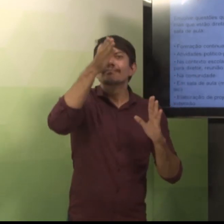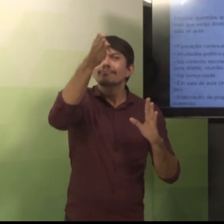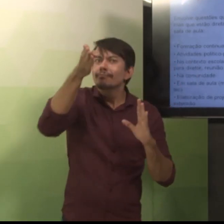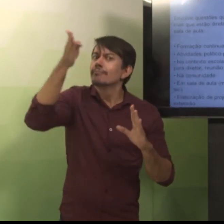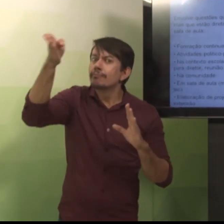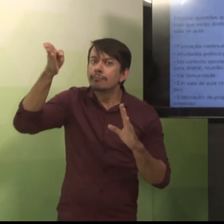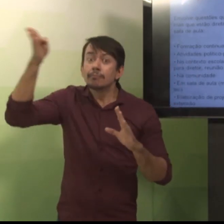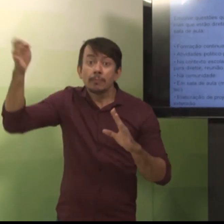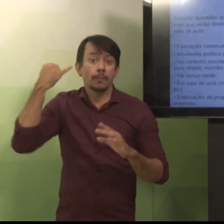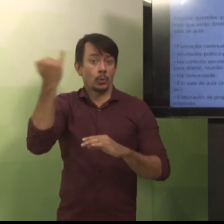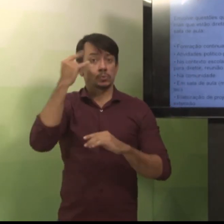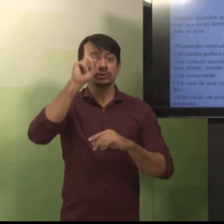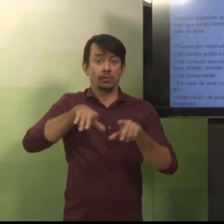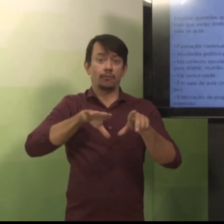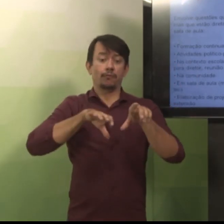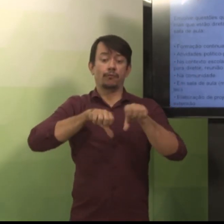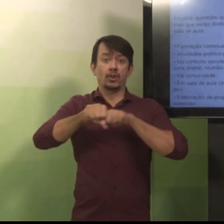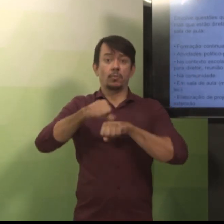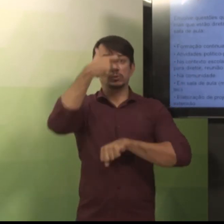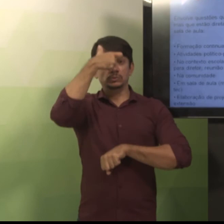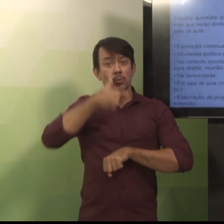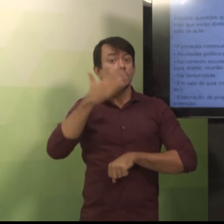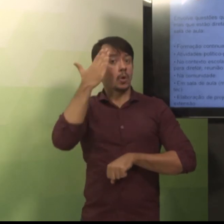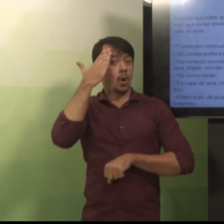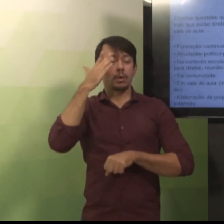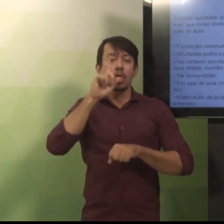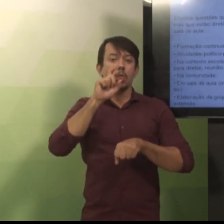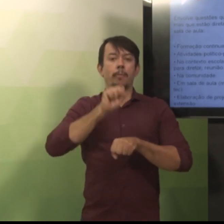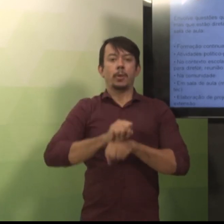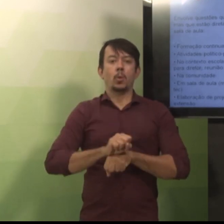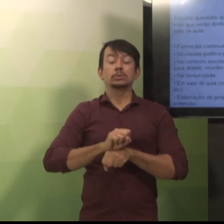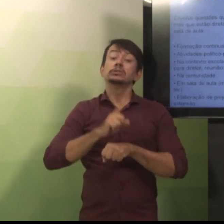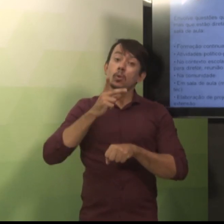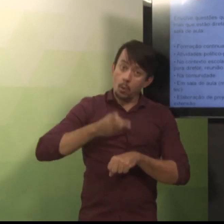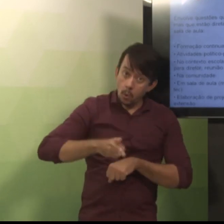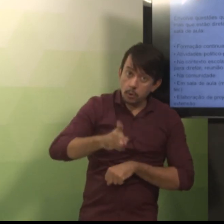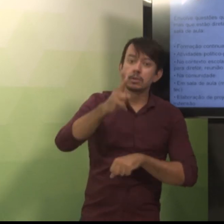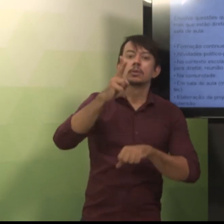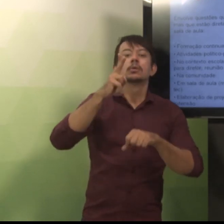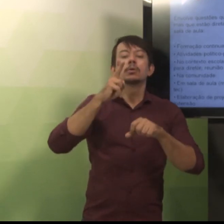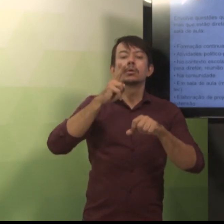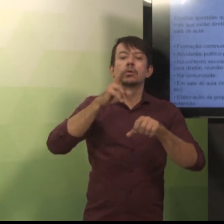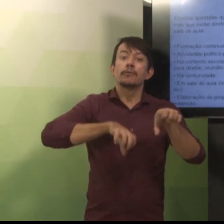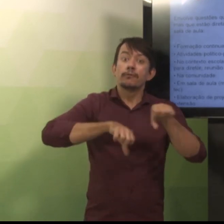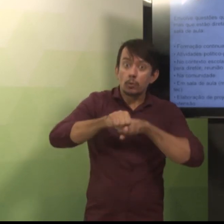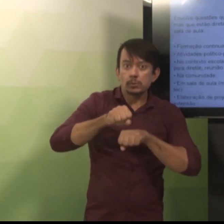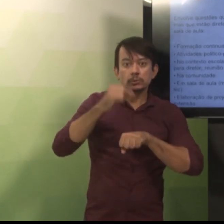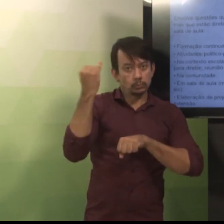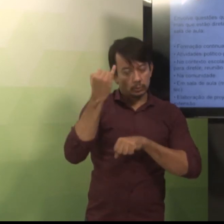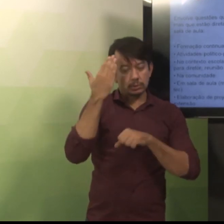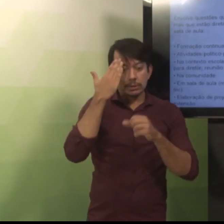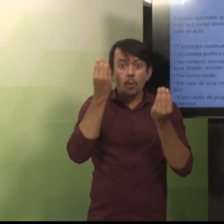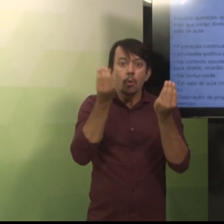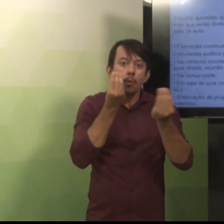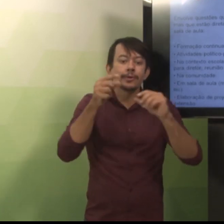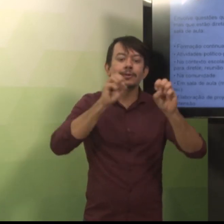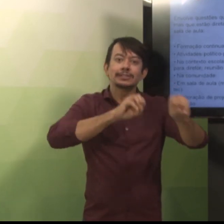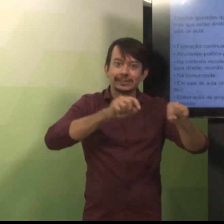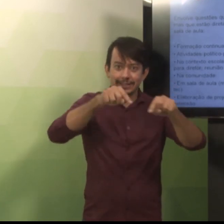relacionados a letras libras. Então, participem de eventos, não podem estagnar. Continue na formação, isso é muito